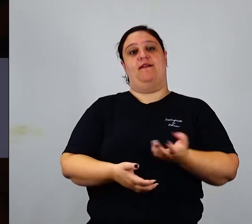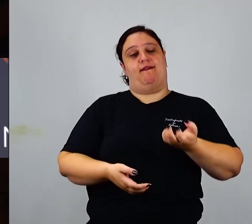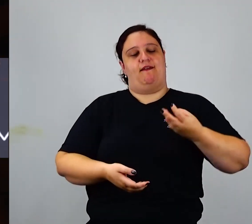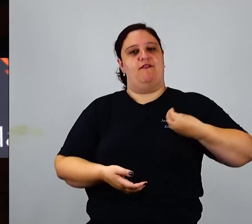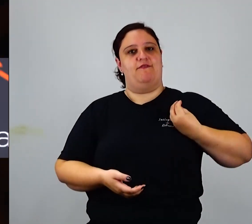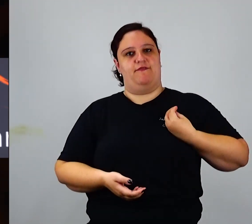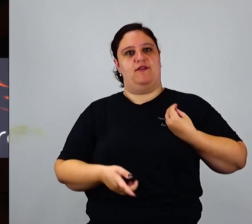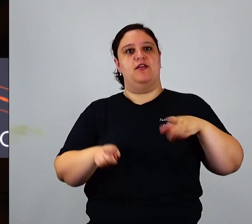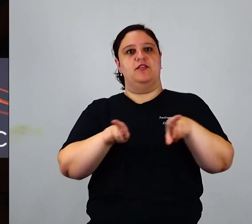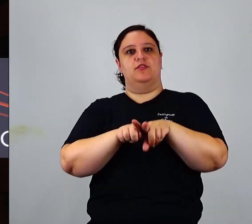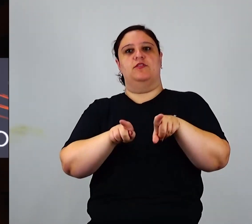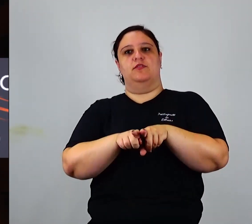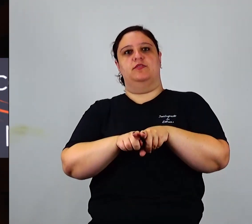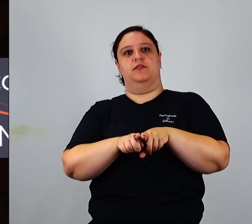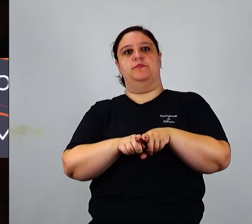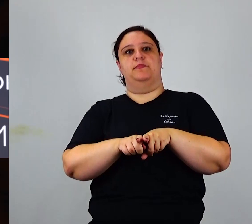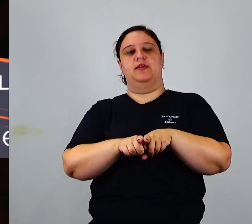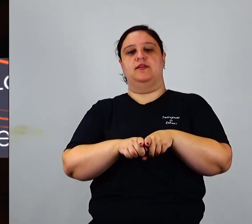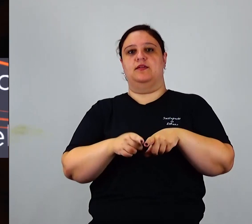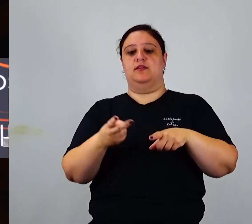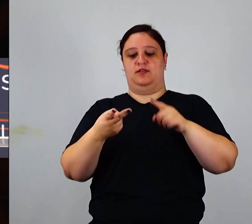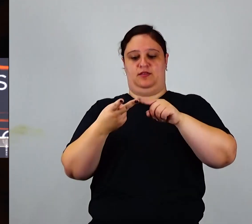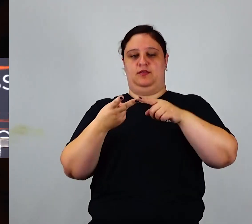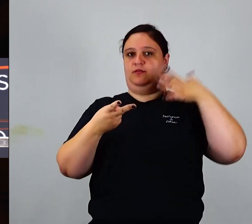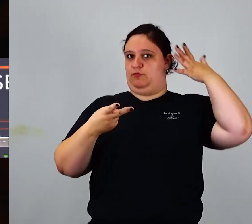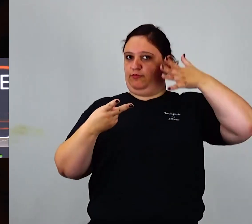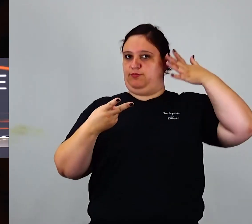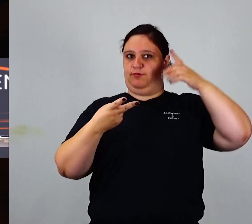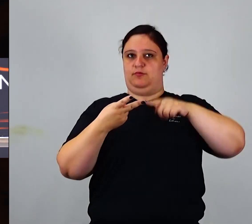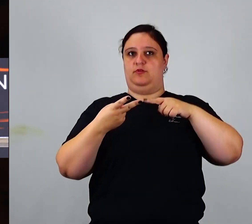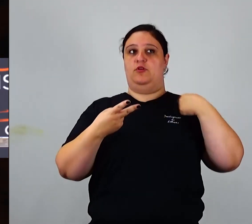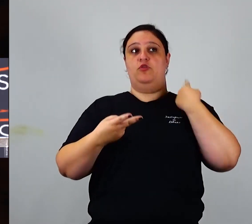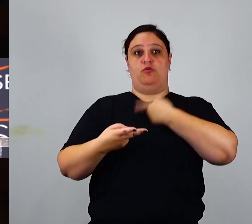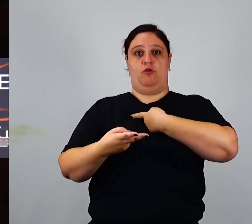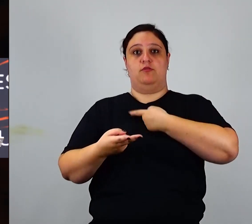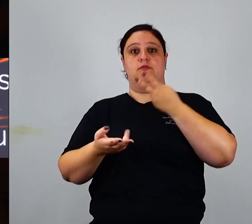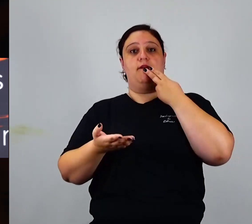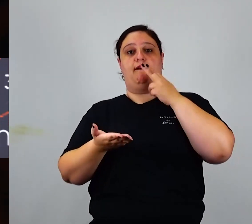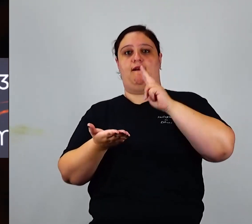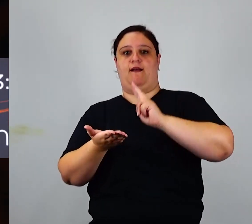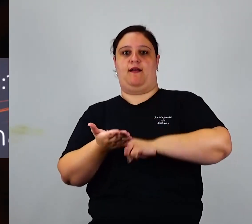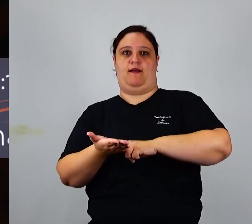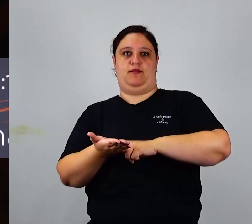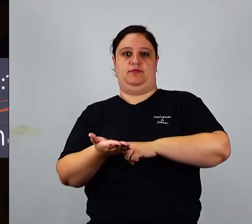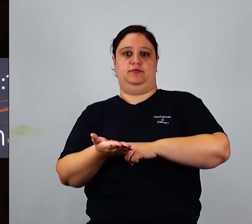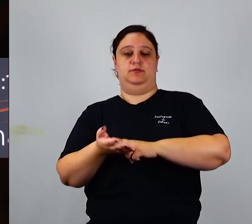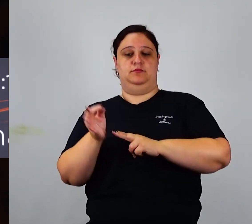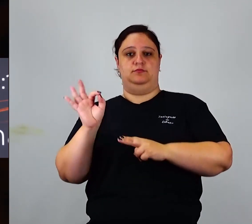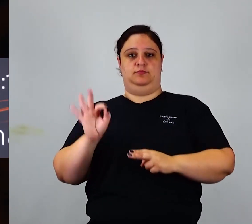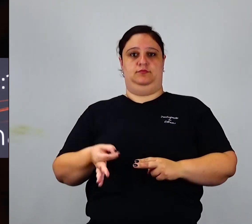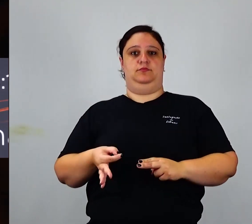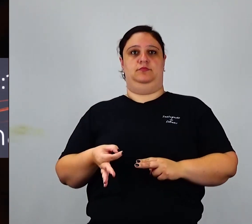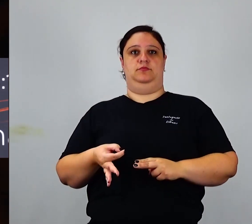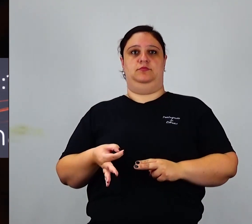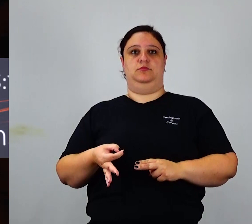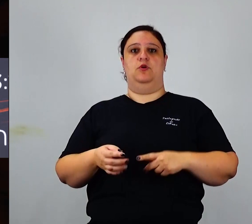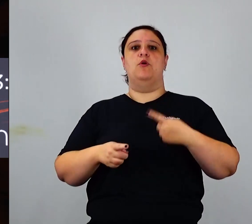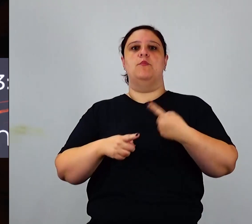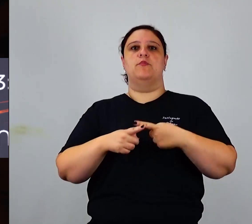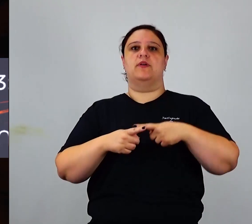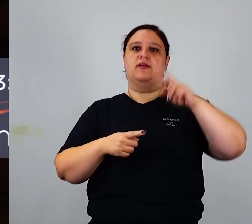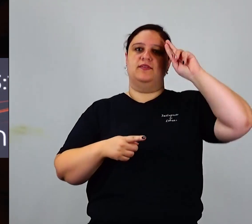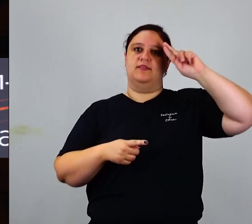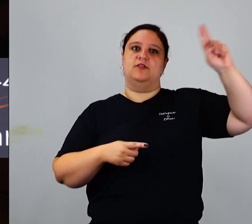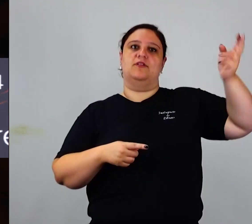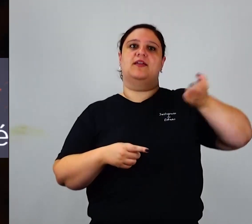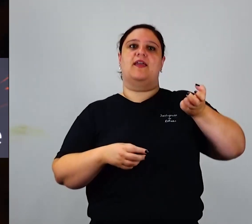mais? Na segunda mensagem, nós vimos que nós somos cartas. Não é isso? Que o Senhor está escrevendo